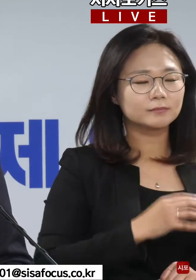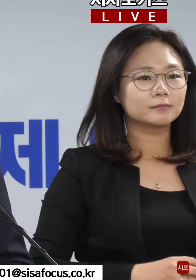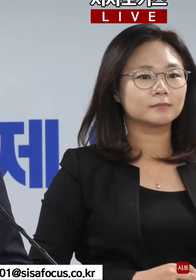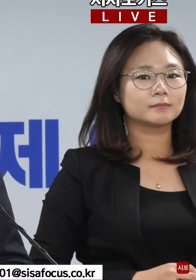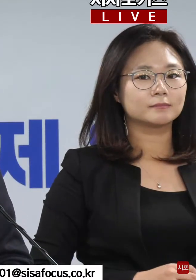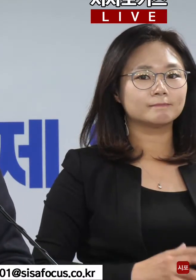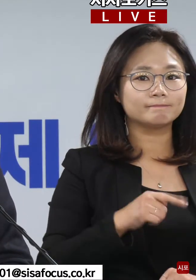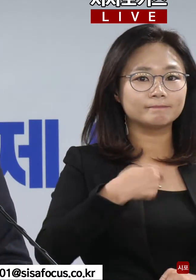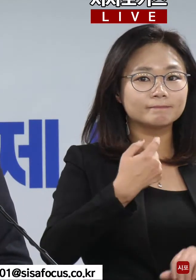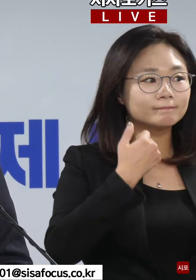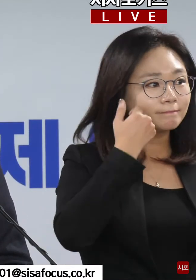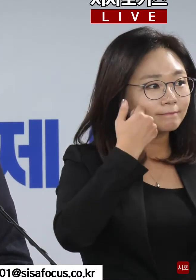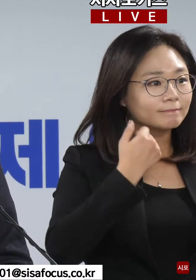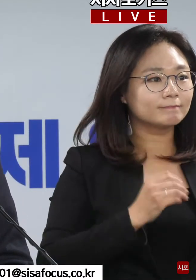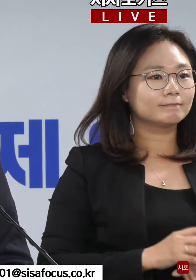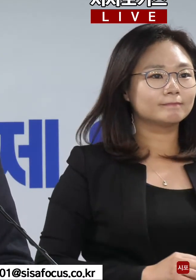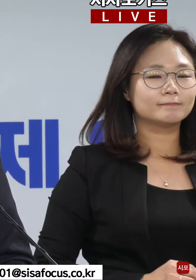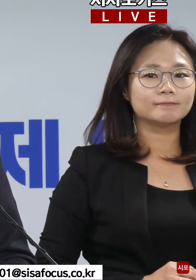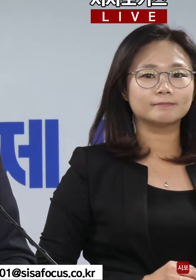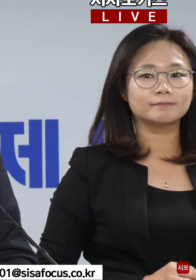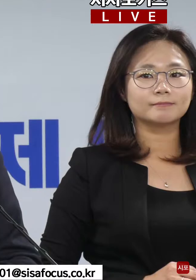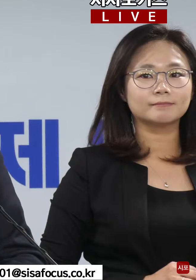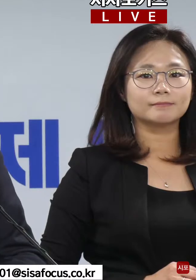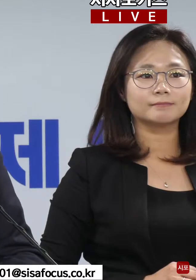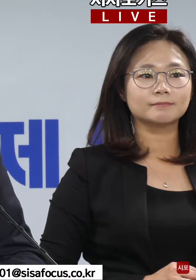네, 다음 질문 받겠습니다.